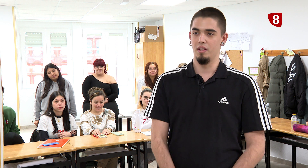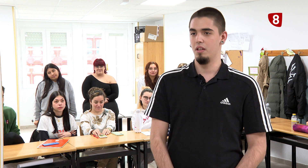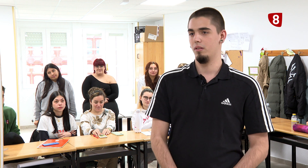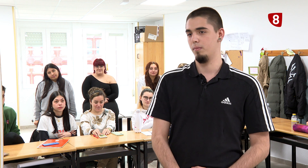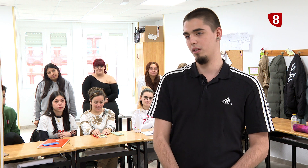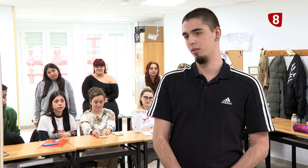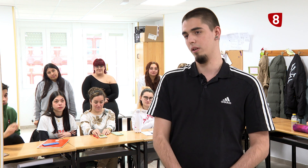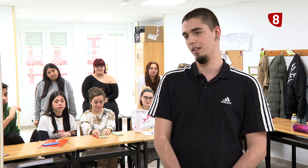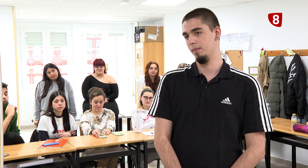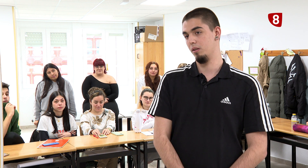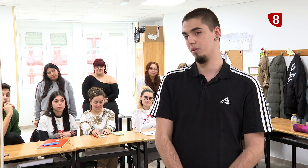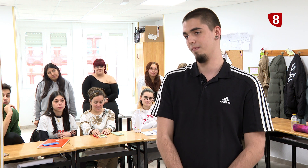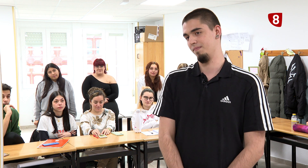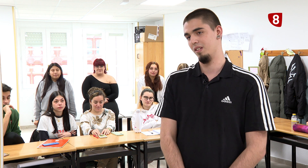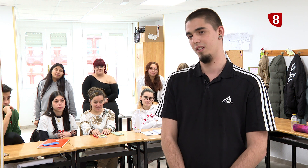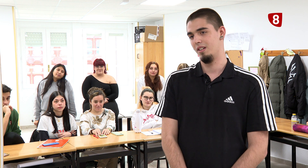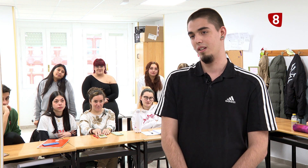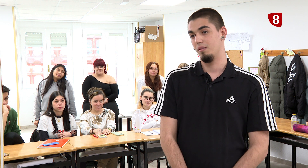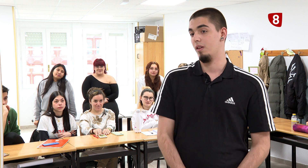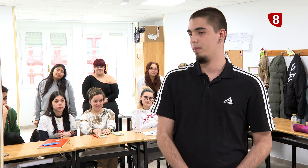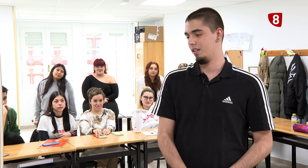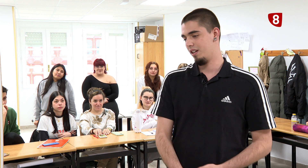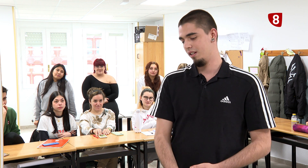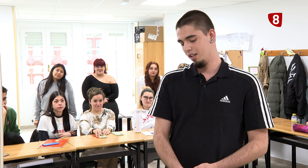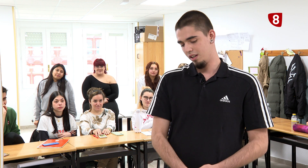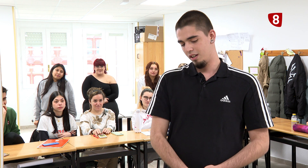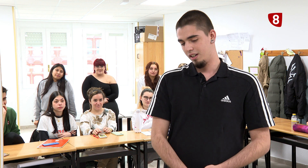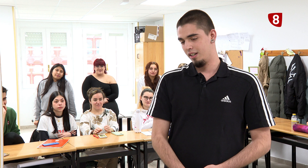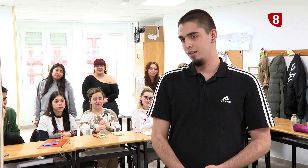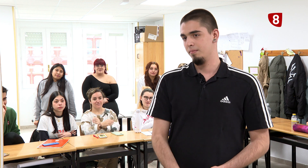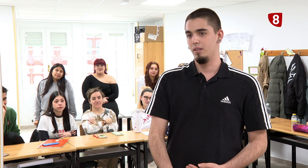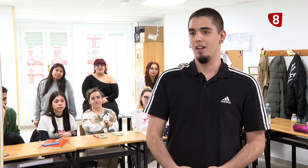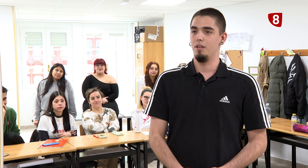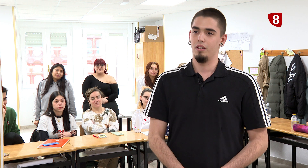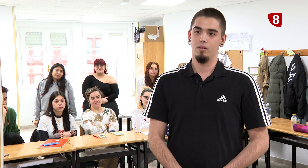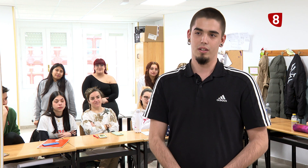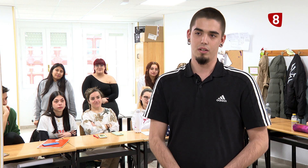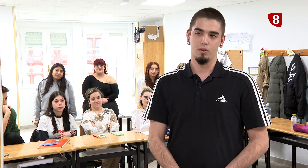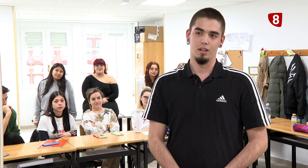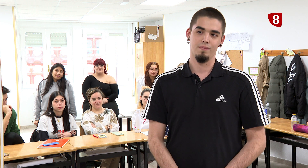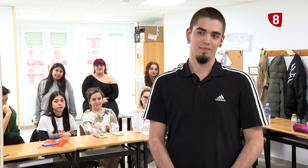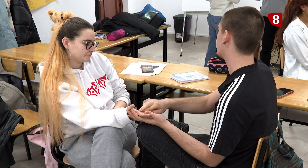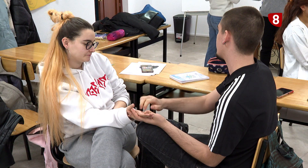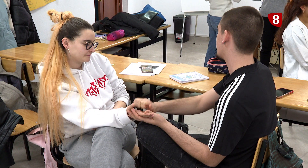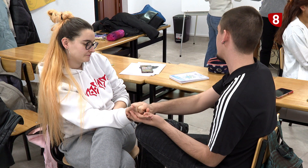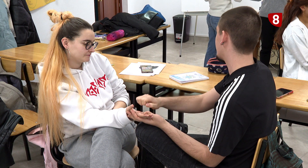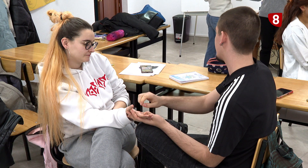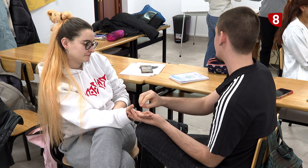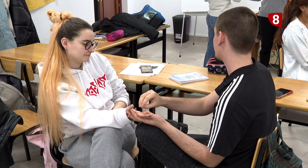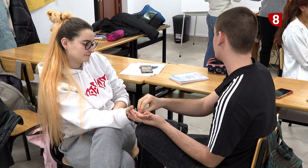aprendiendo, te puedes ir comunicando mejor, cuando empiezas ya a relacionarte con gente sorda. Para los estudiantes